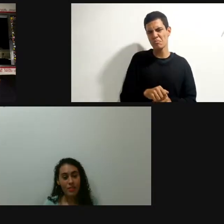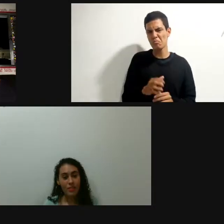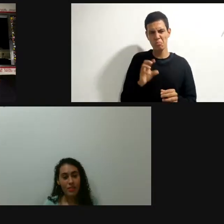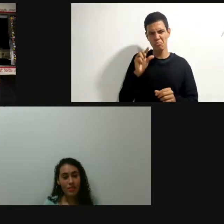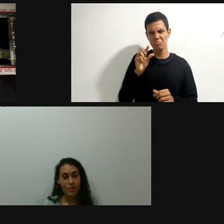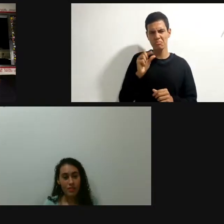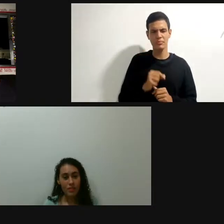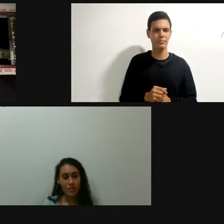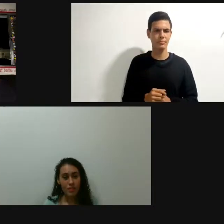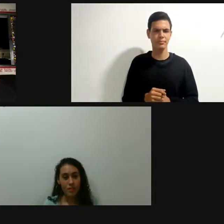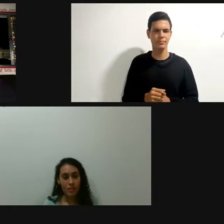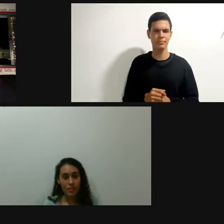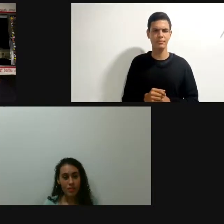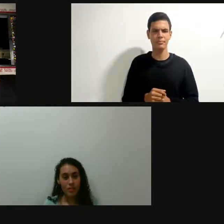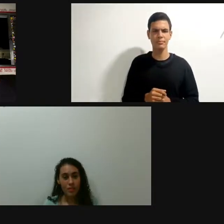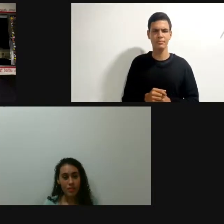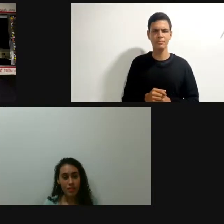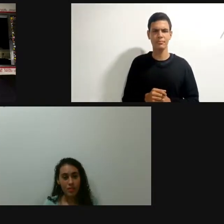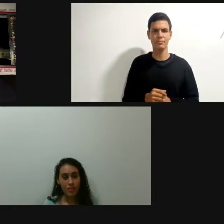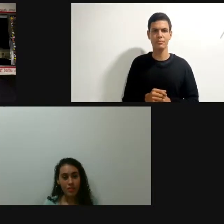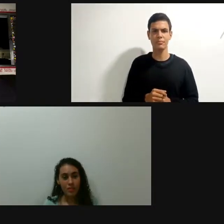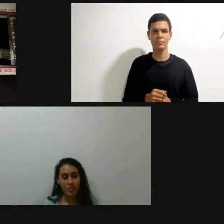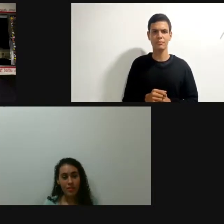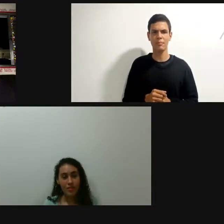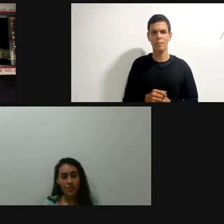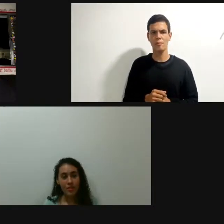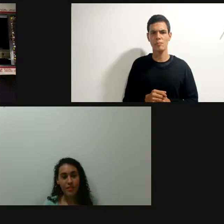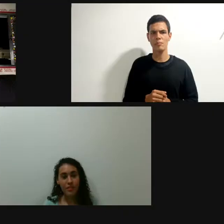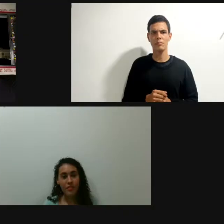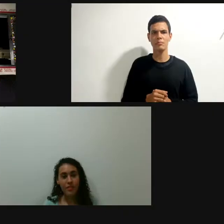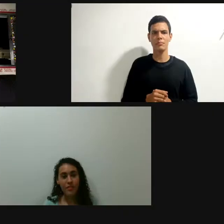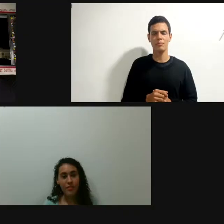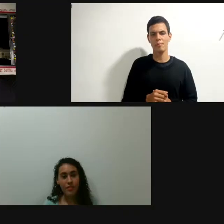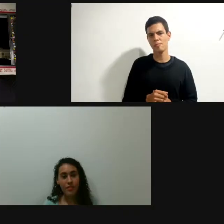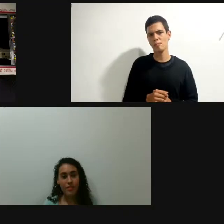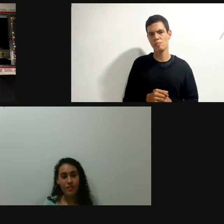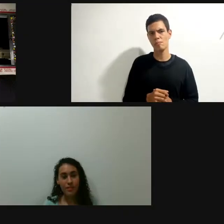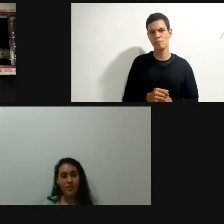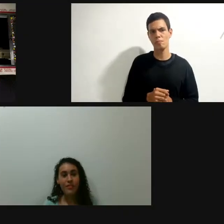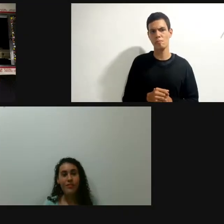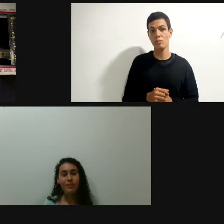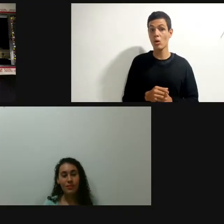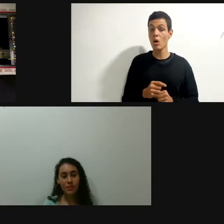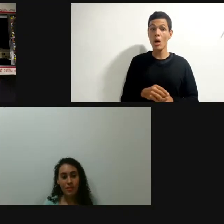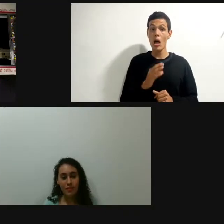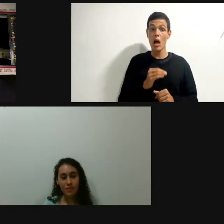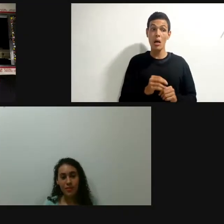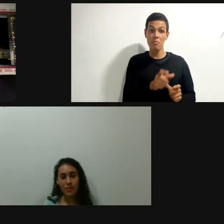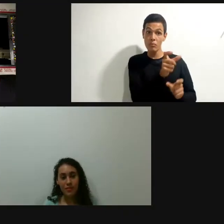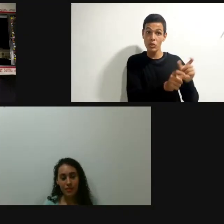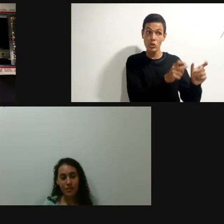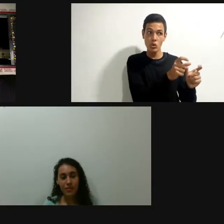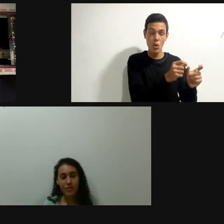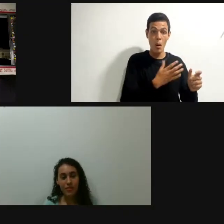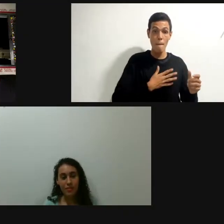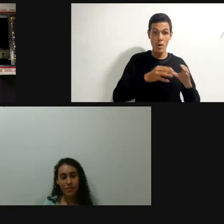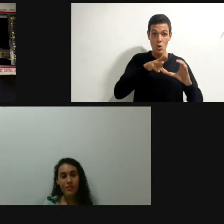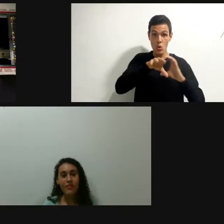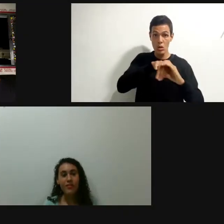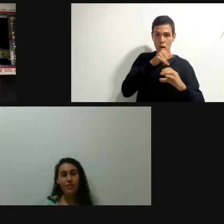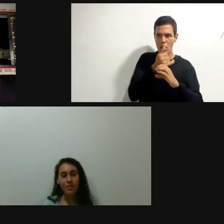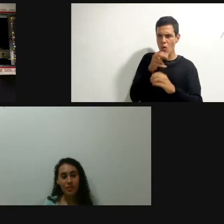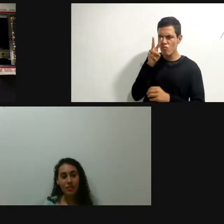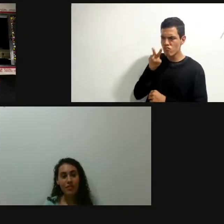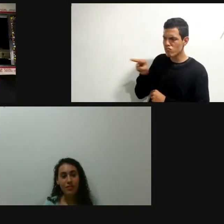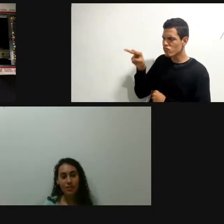que melhor me acolheu foi justamente esse de quadrinho, de desenhista,